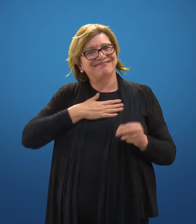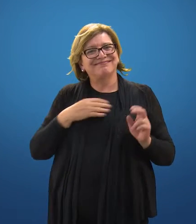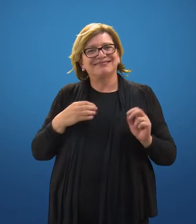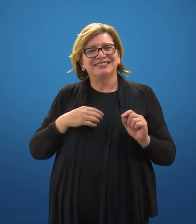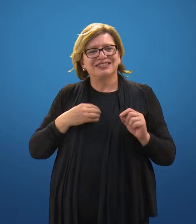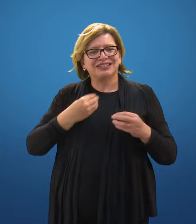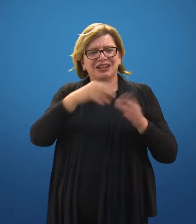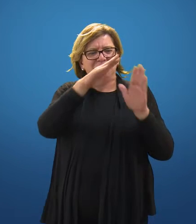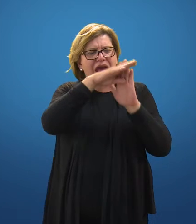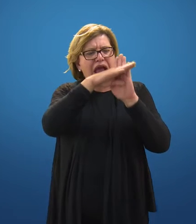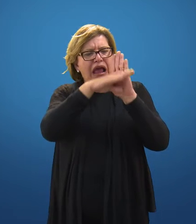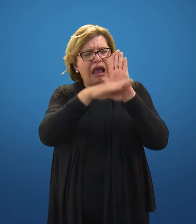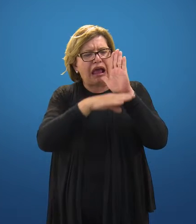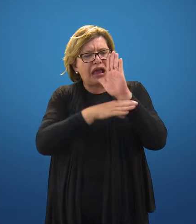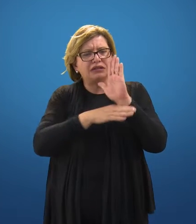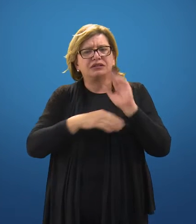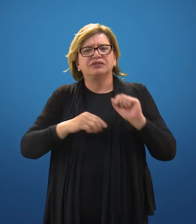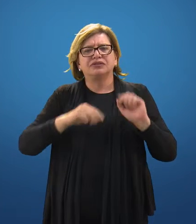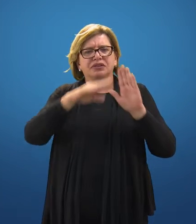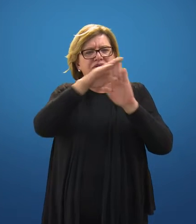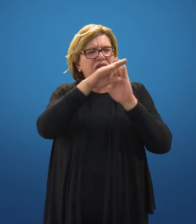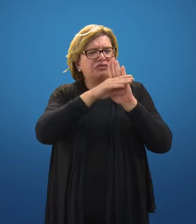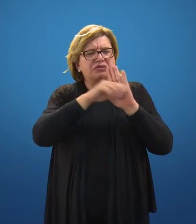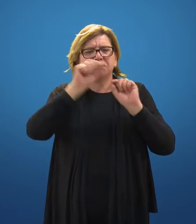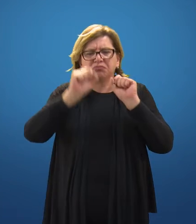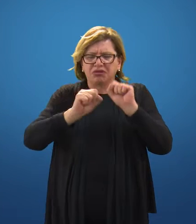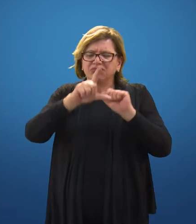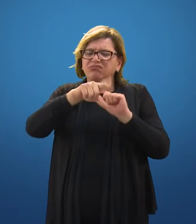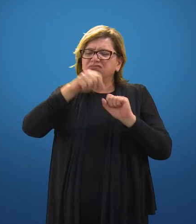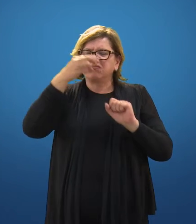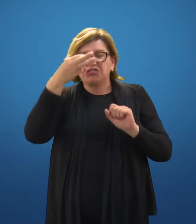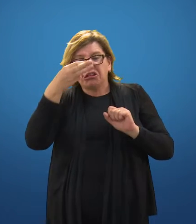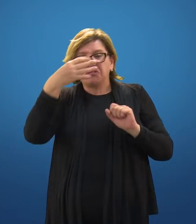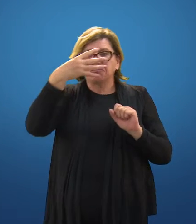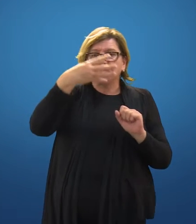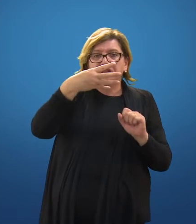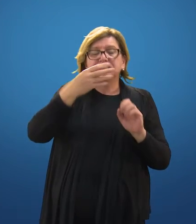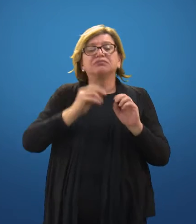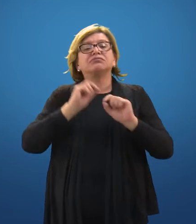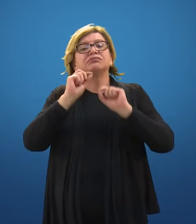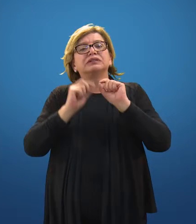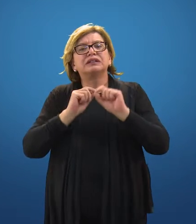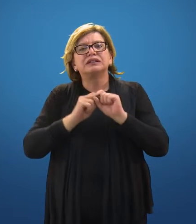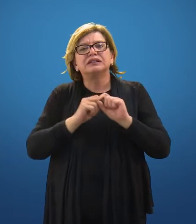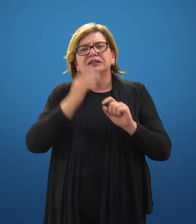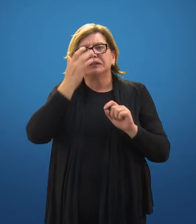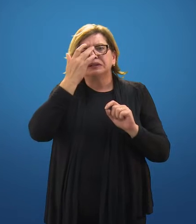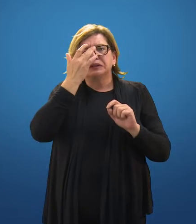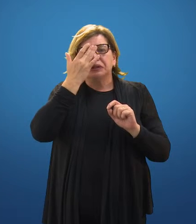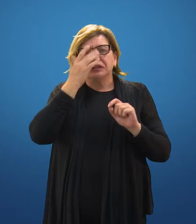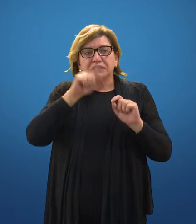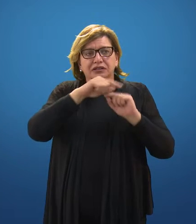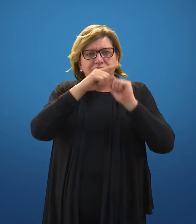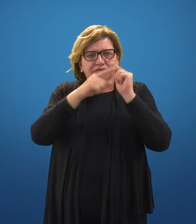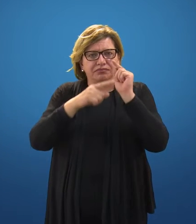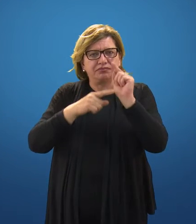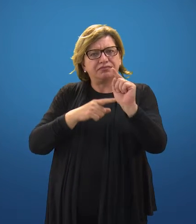Você dá um rol ali de 3 para a pessoa escolher 3 ou 4 sabores, né, desse suco e